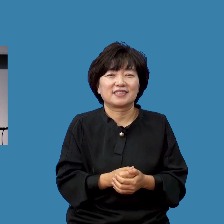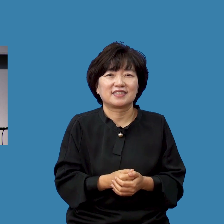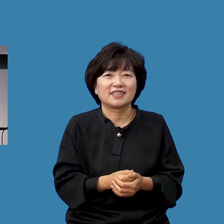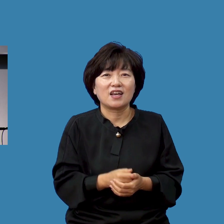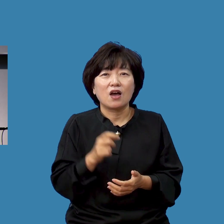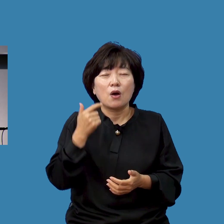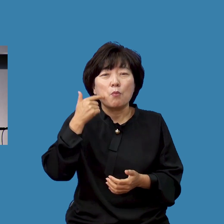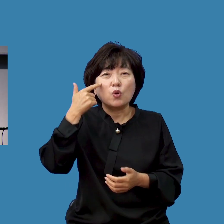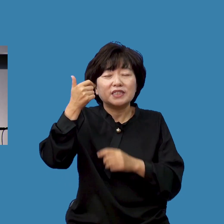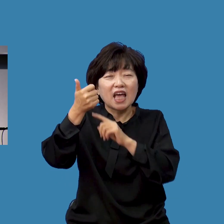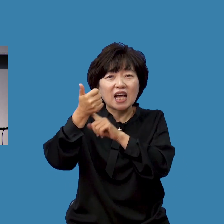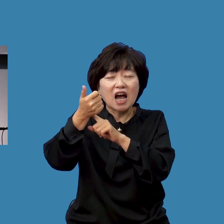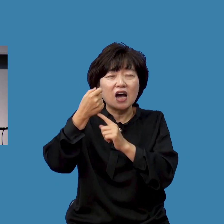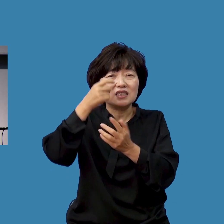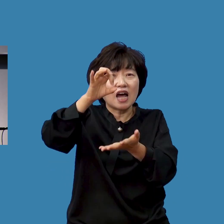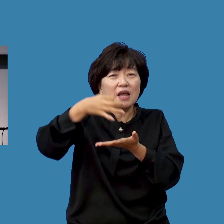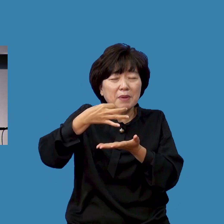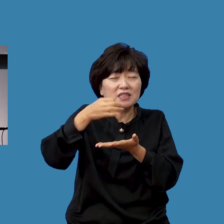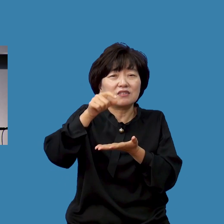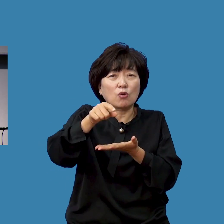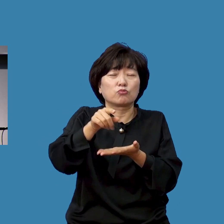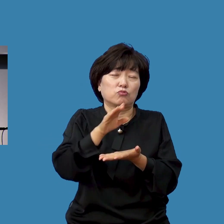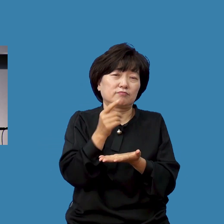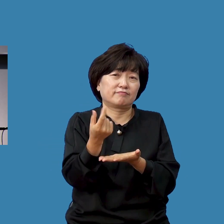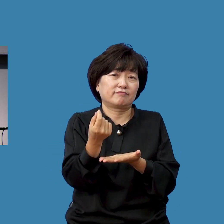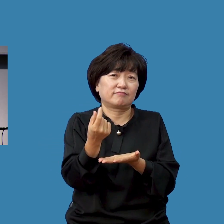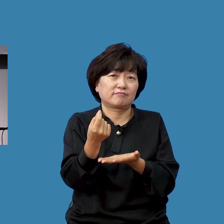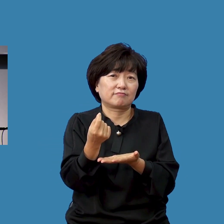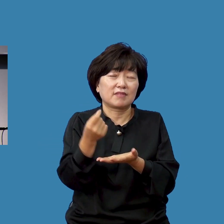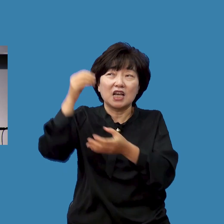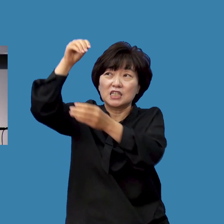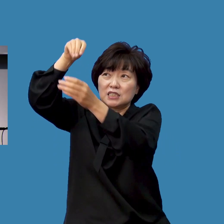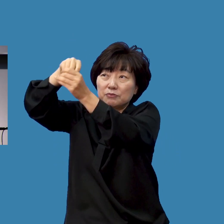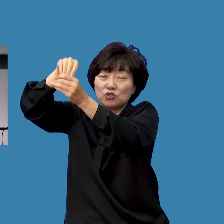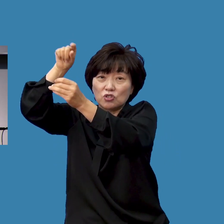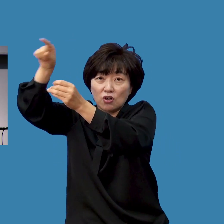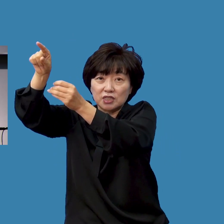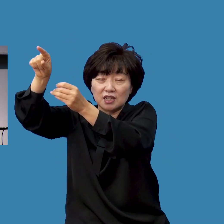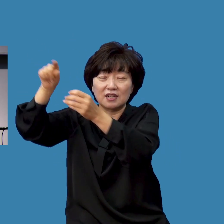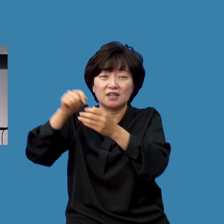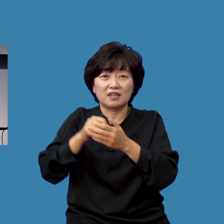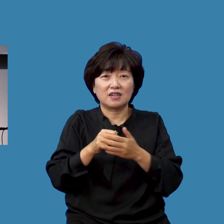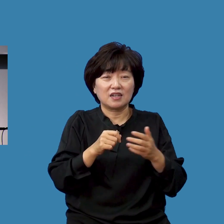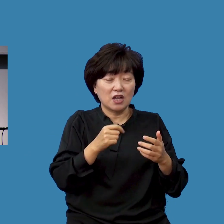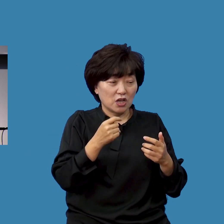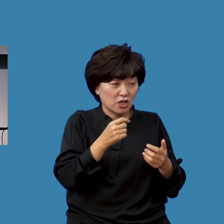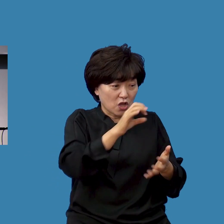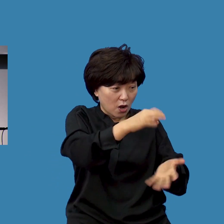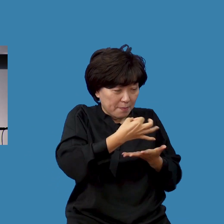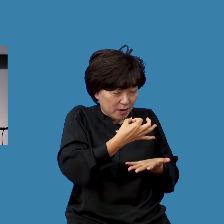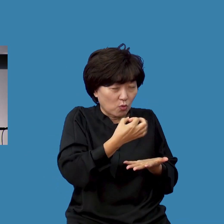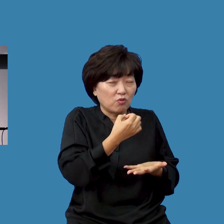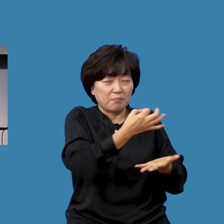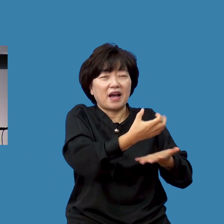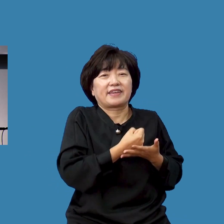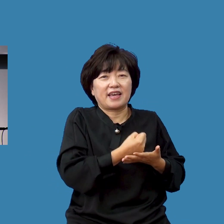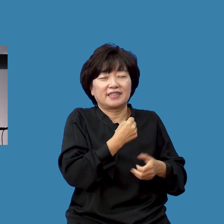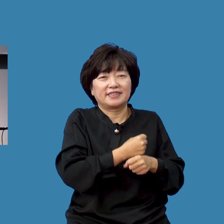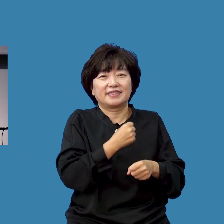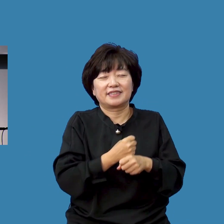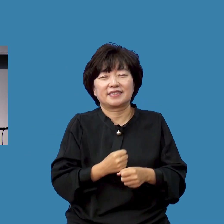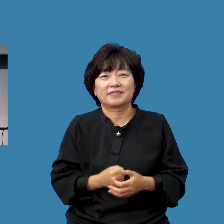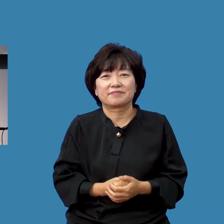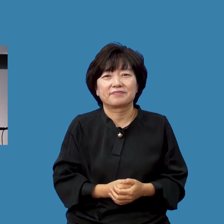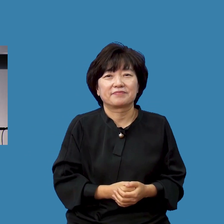사실은 목회자가 사례받는 것도 이런 컨셉으로 받는 거죠. 심었던 것을 그 열매를 하나님이 취하게 하신 거다.